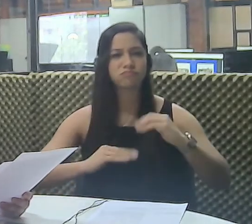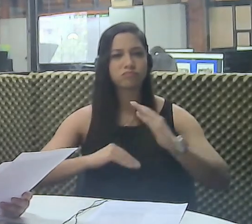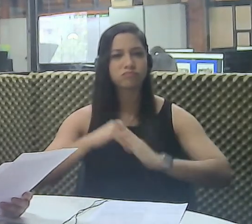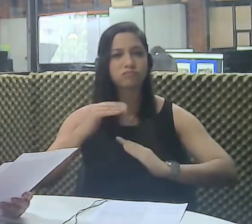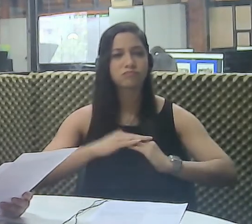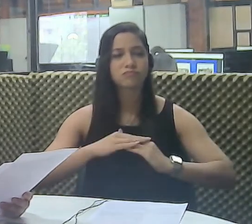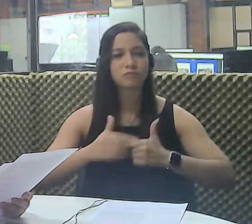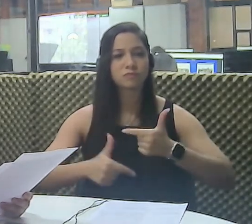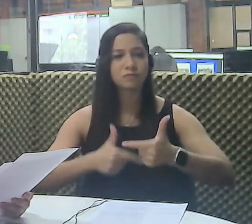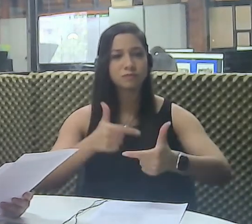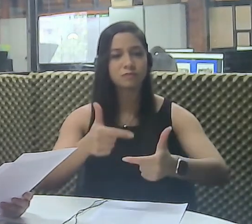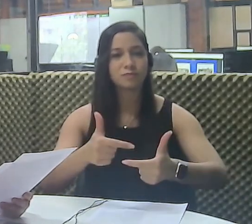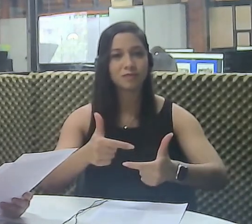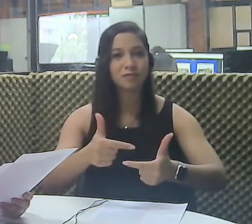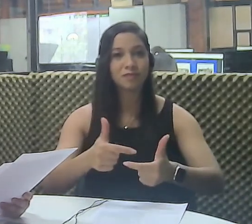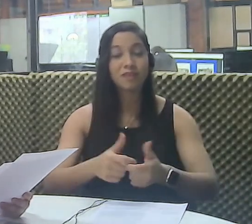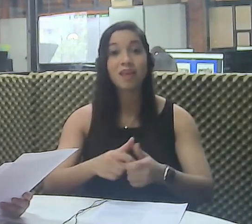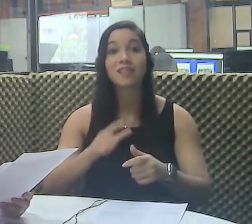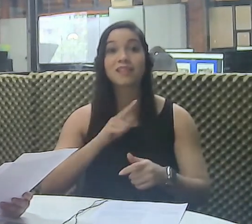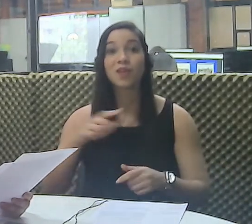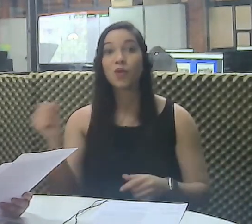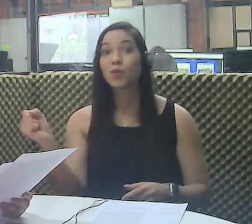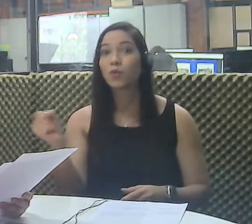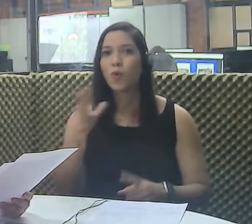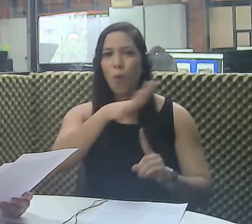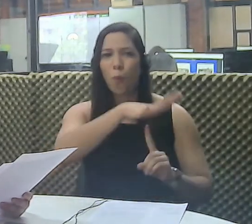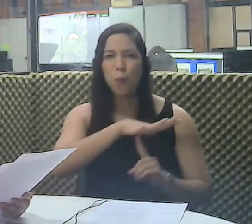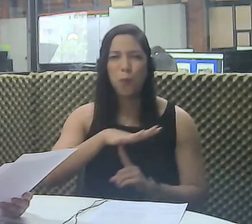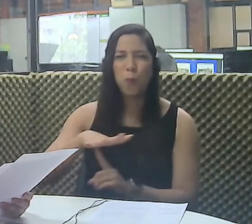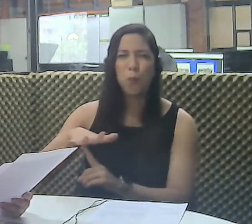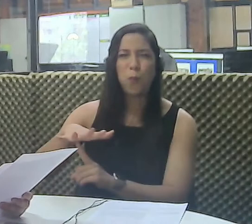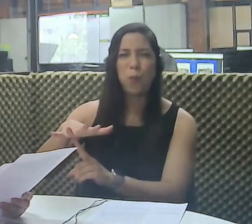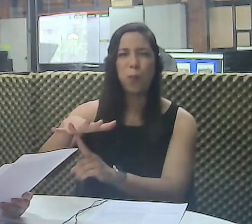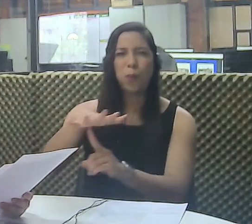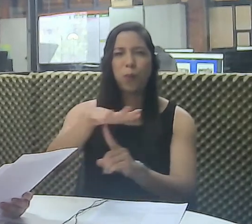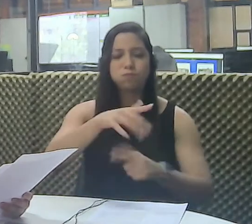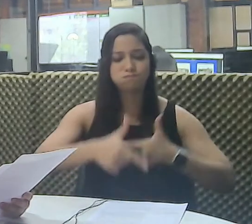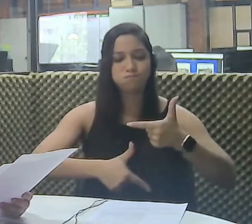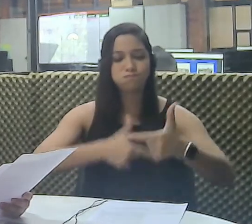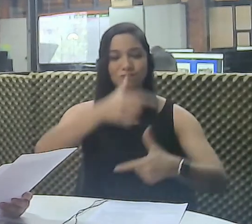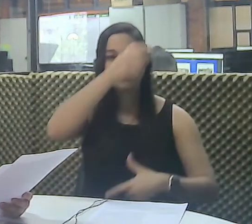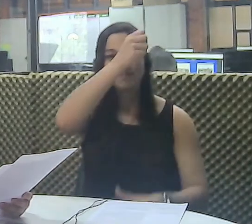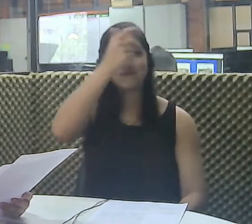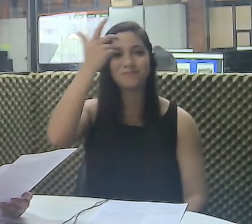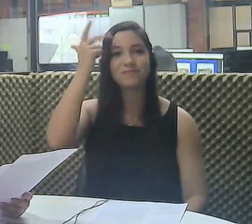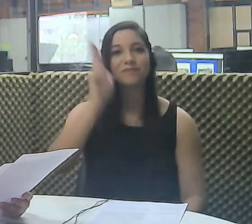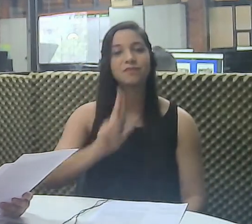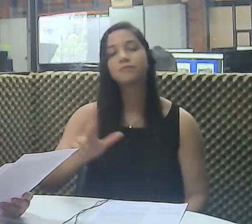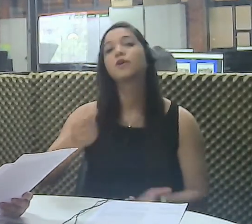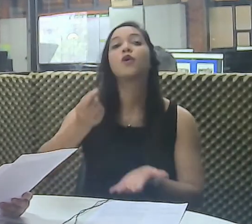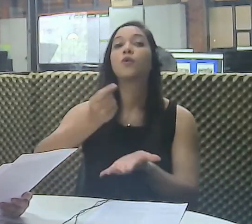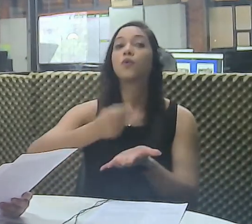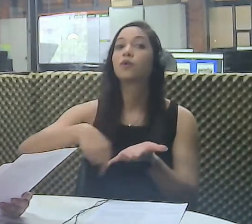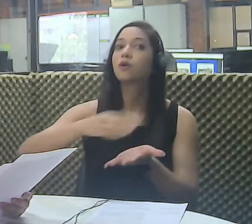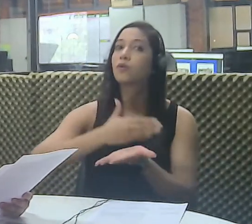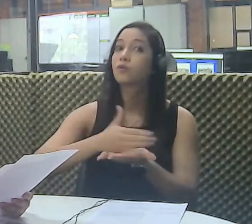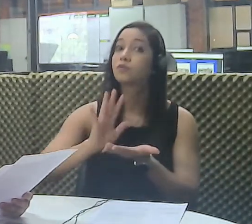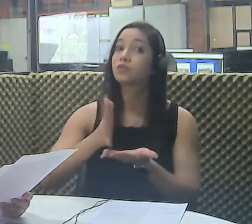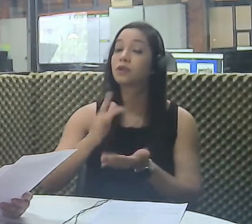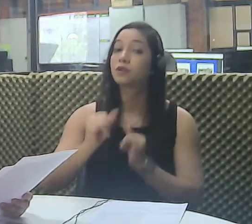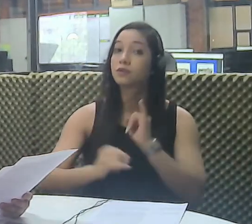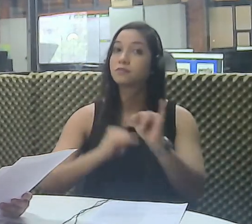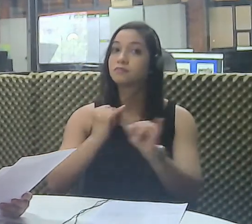para o mercado de trabalho vem aí o mega feirão de empregos da prefeitura o cadastramento já começou